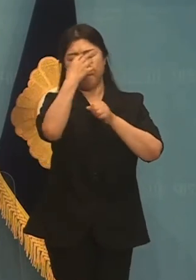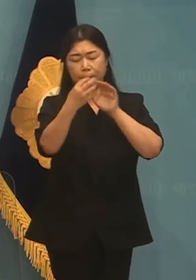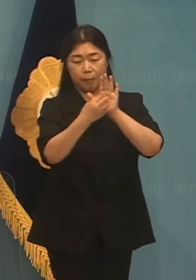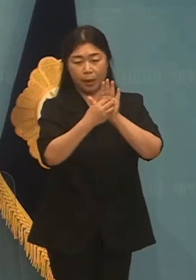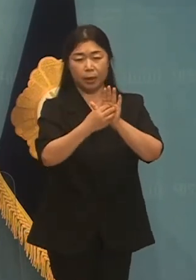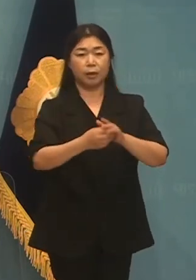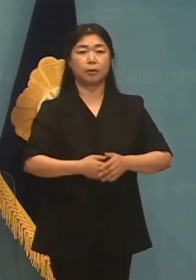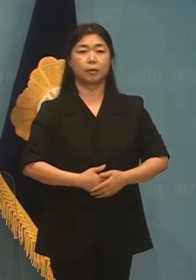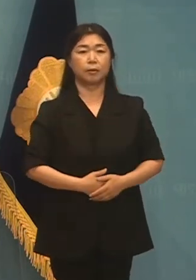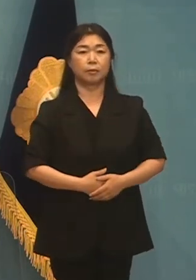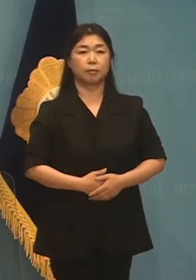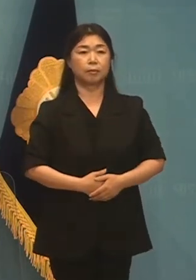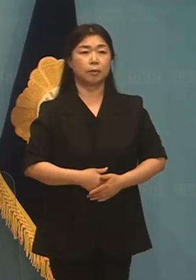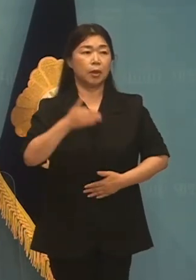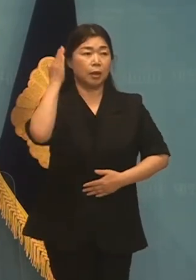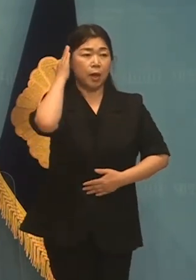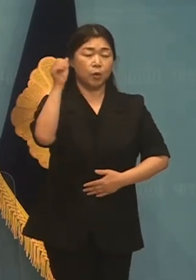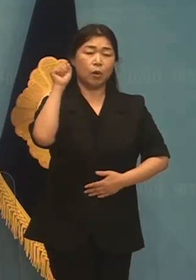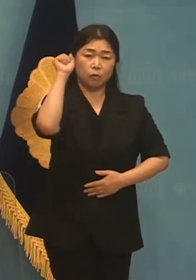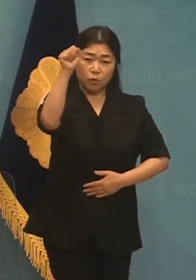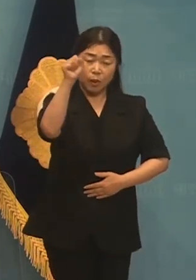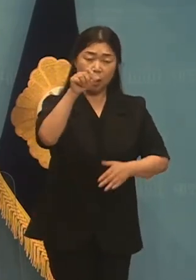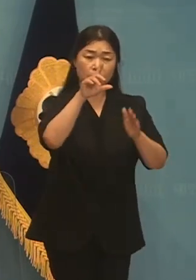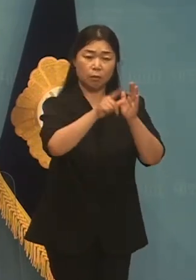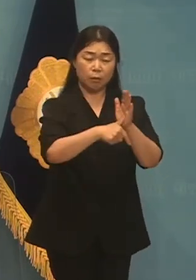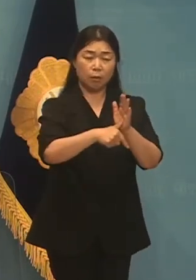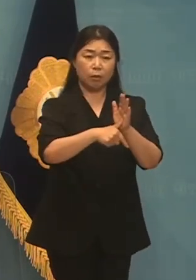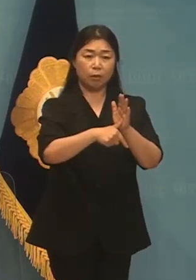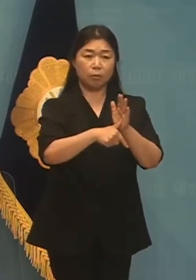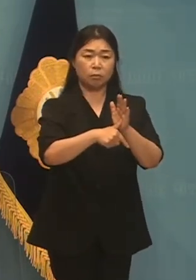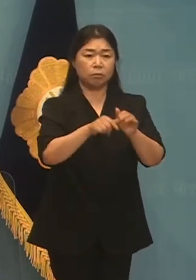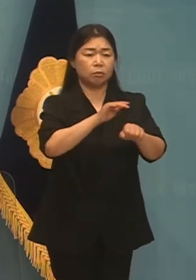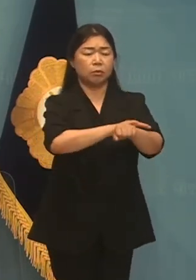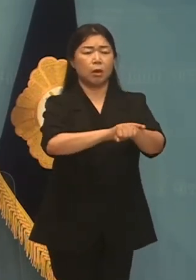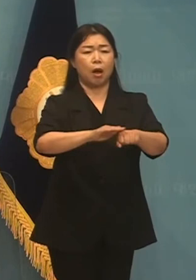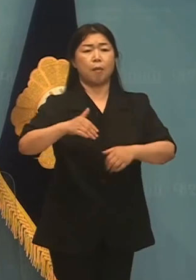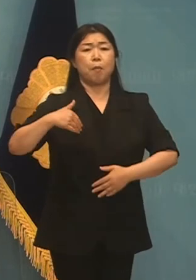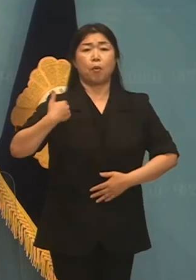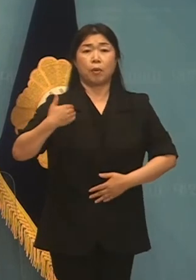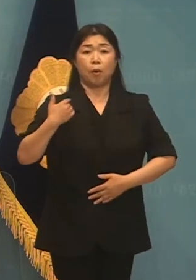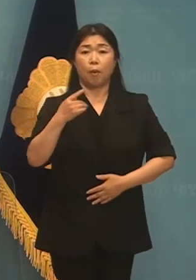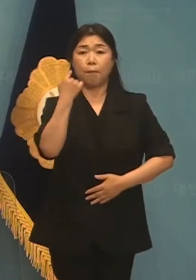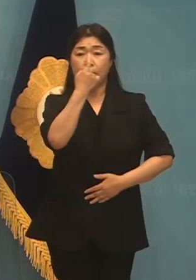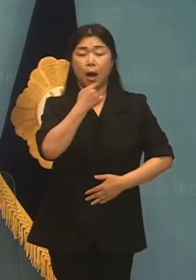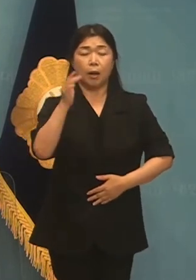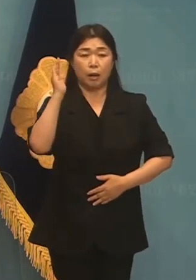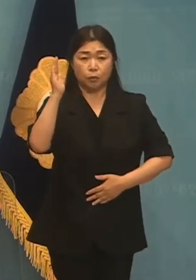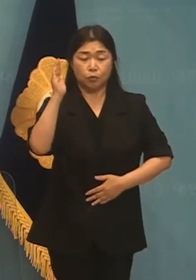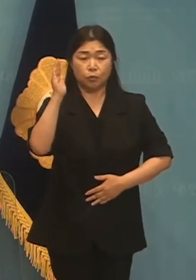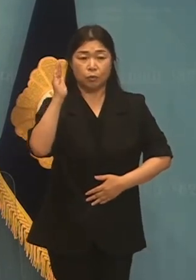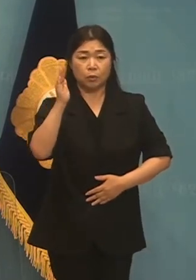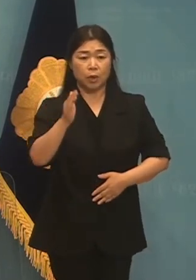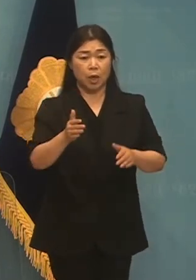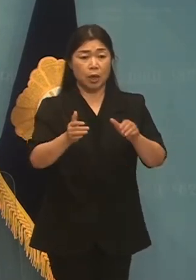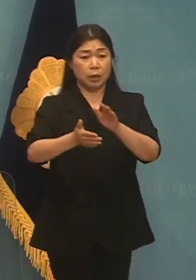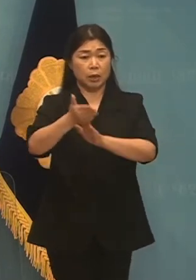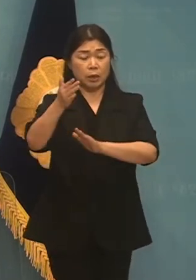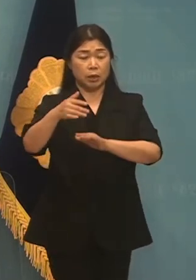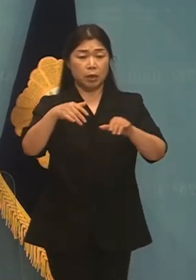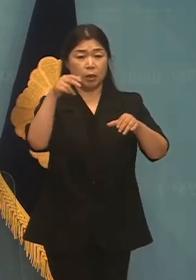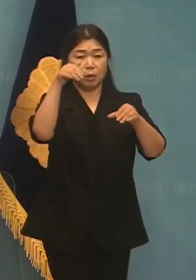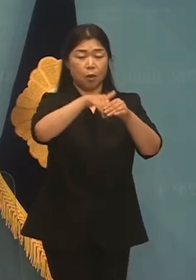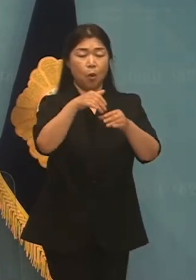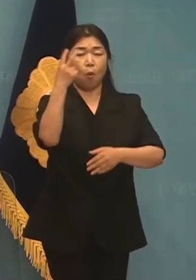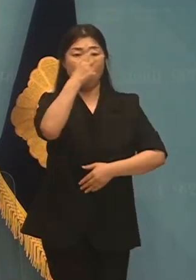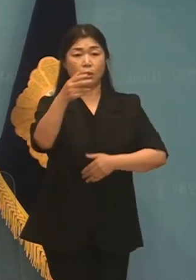있습니다. 대선 출마 선언식에서 잘 모른다고 하더니 시선관위원장까지 하신